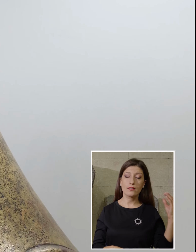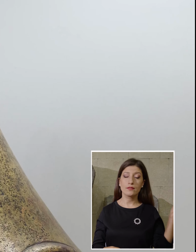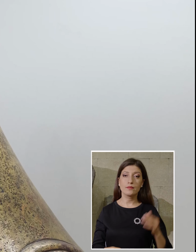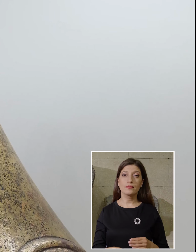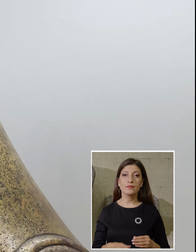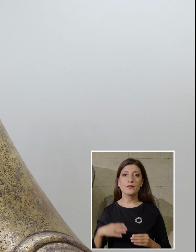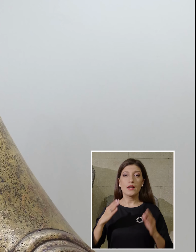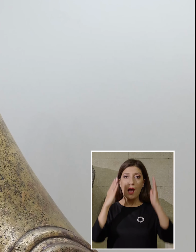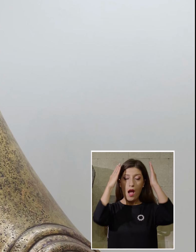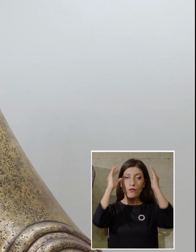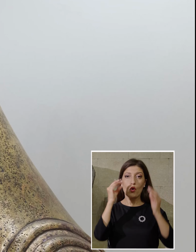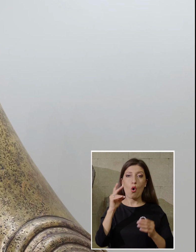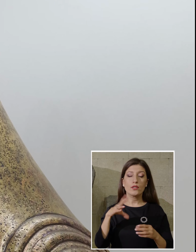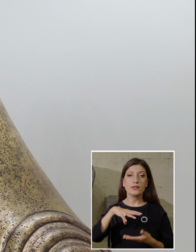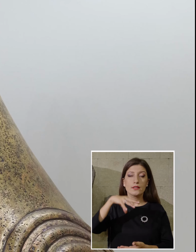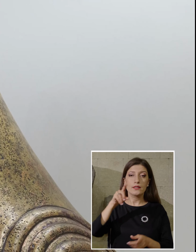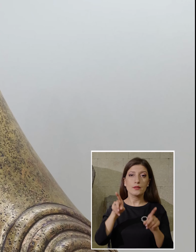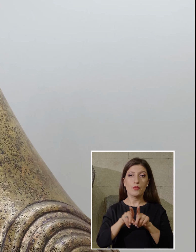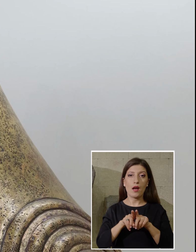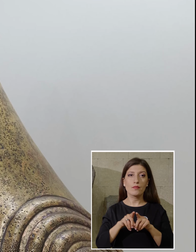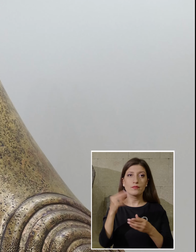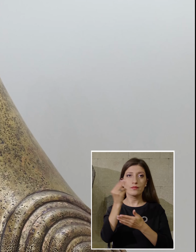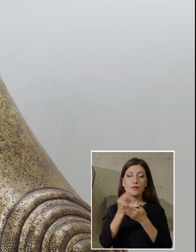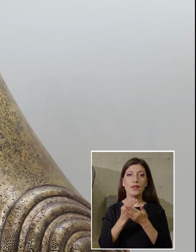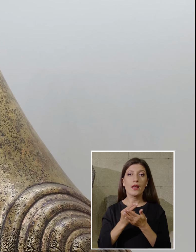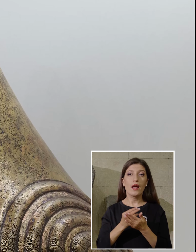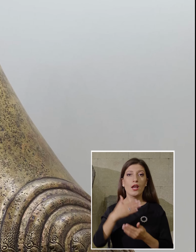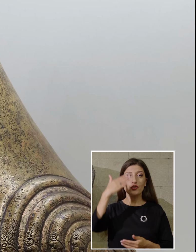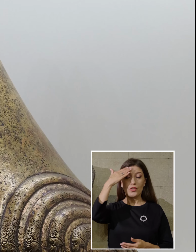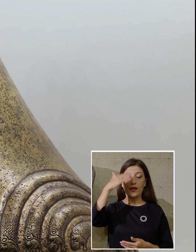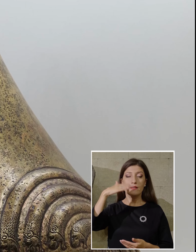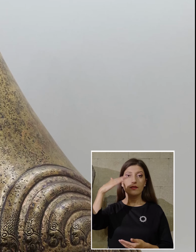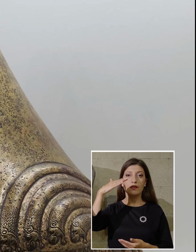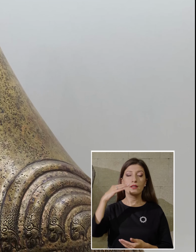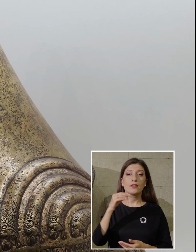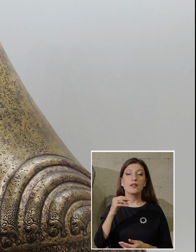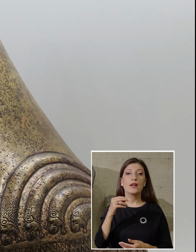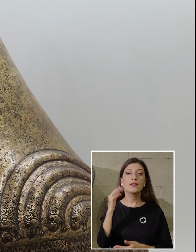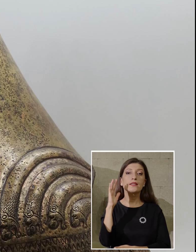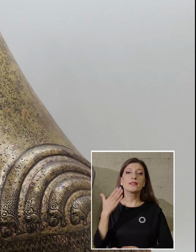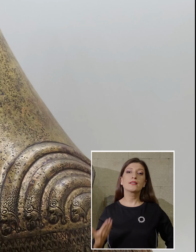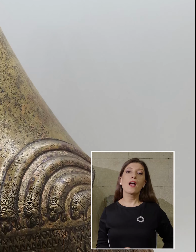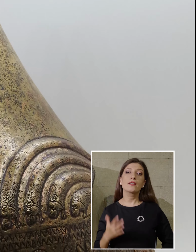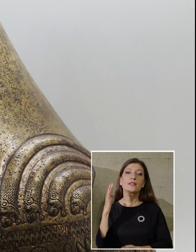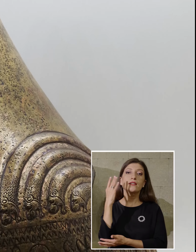Սաղավարտը կոնաձև է, պատկերազարդ։ Այսպես ճակատային մասը հարդարված է կենաց ծառերով, որոնց աջից և